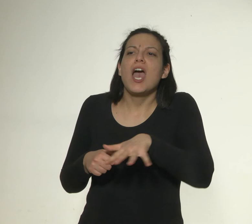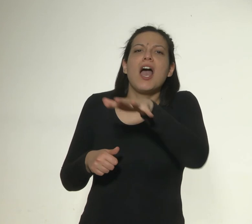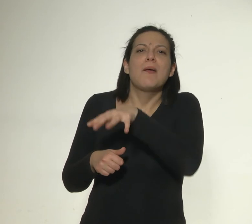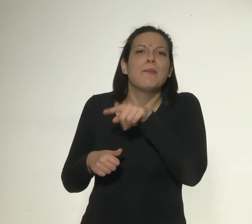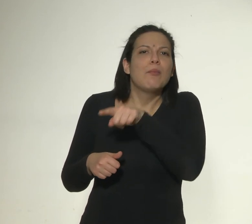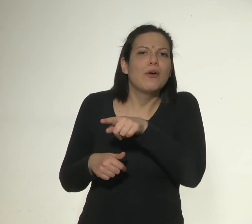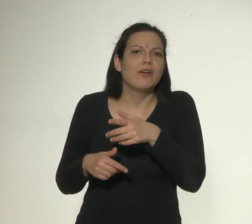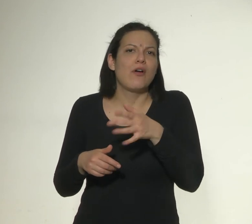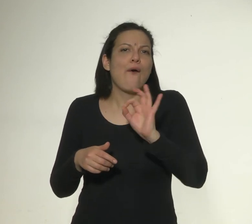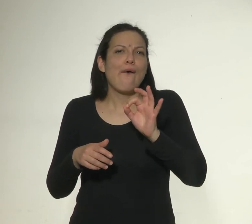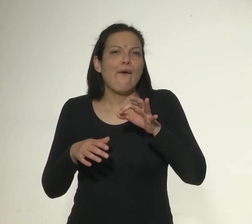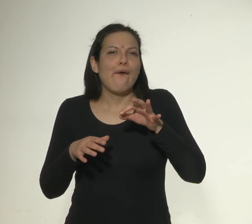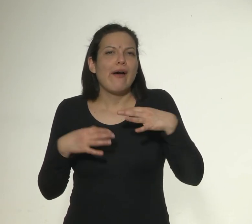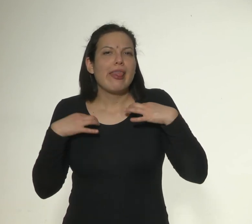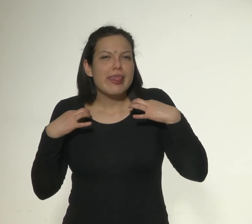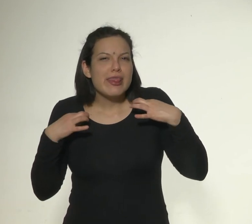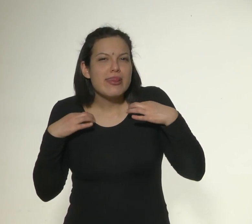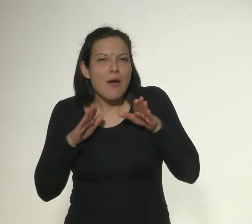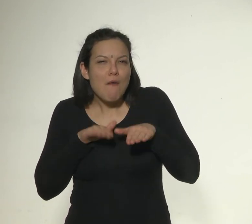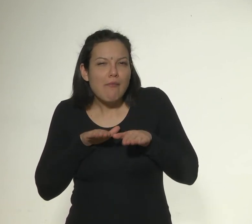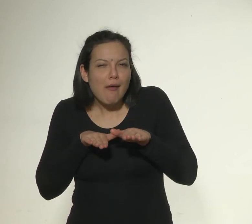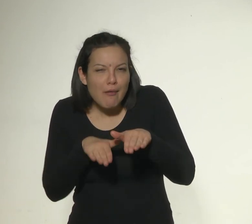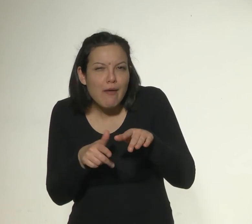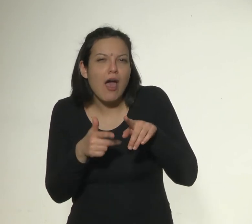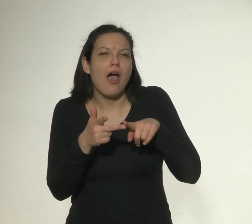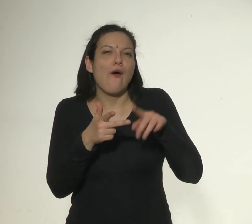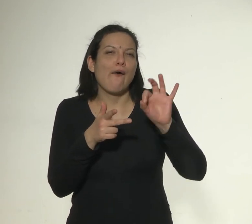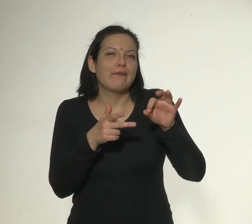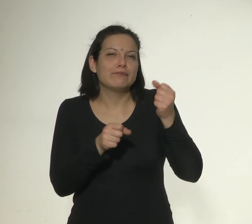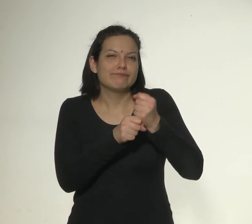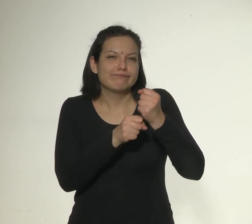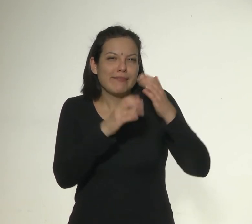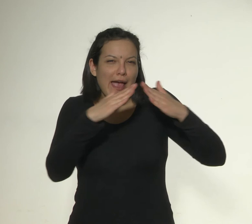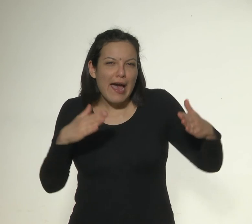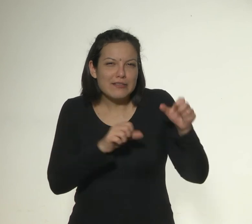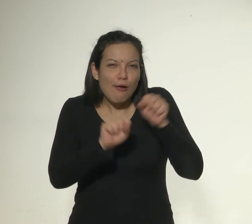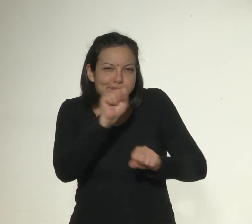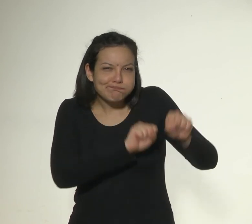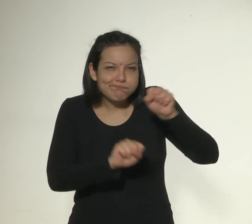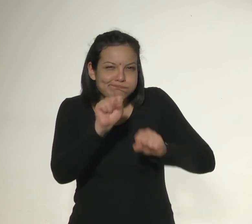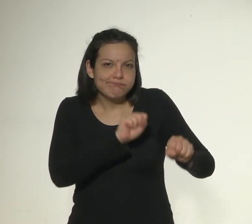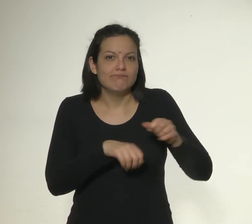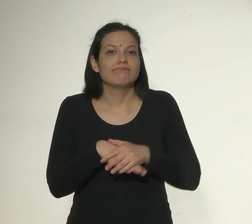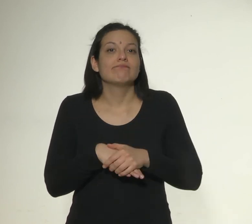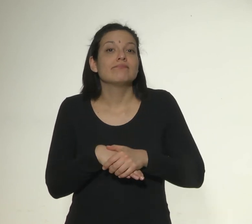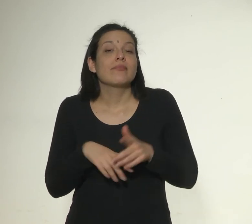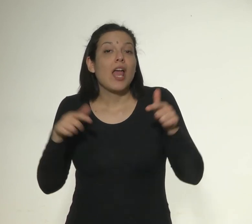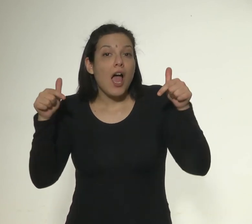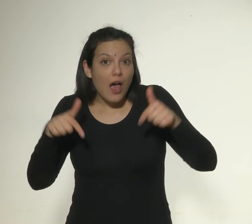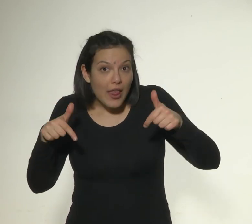en talleres que confeccionan ropa o en tareas domésticas. En la actualidad podemos